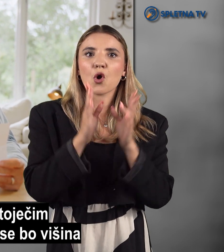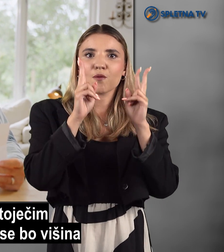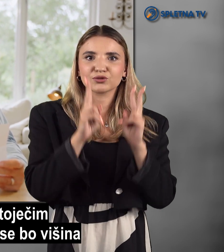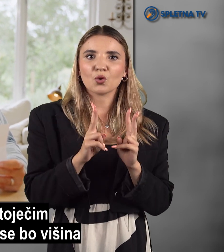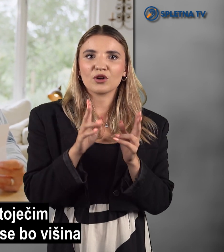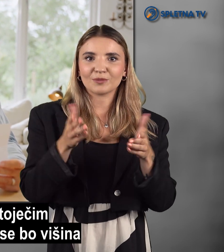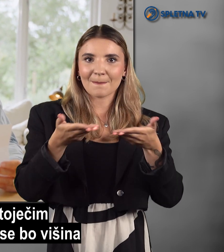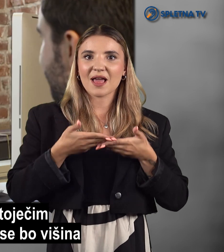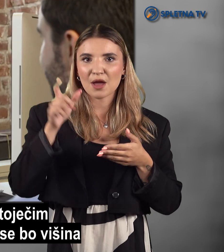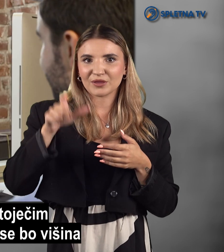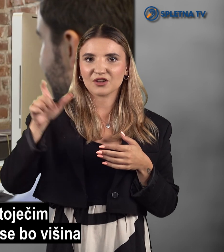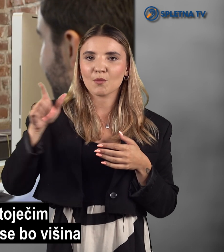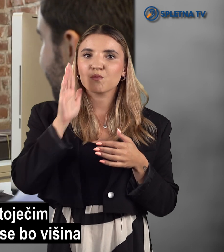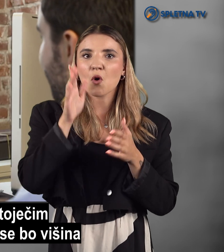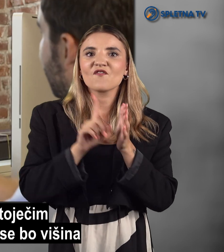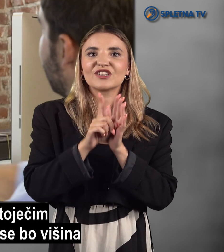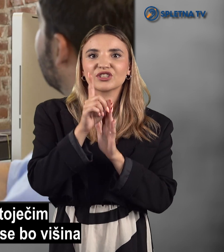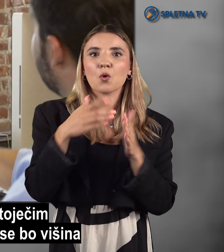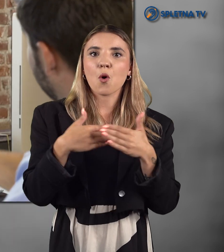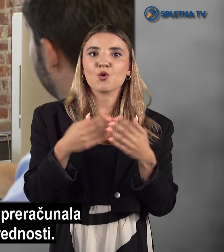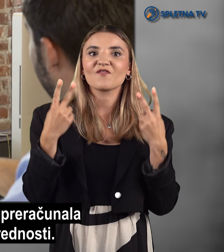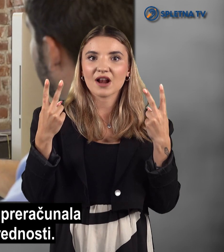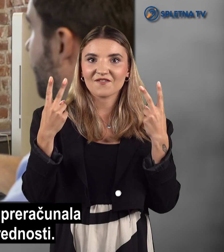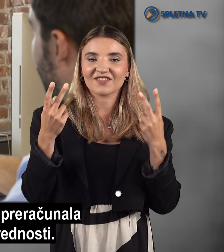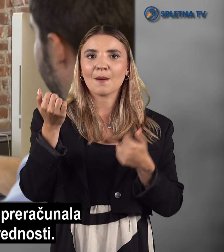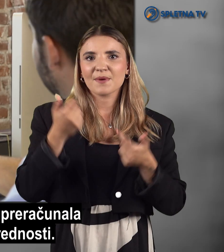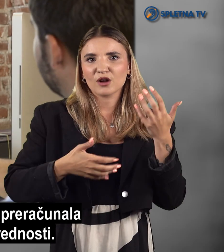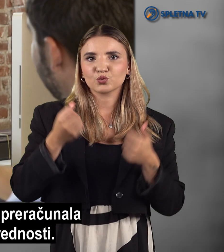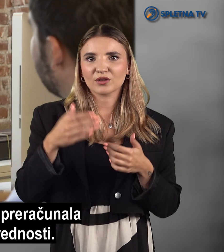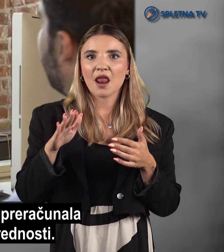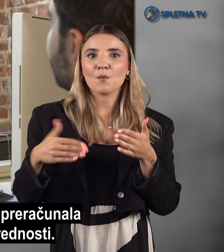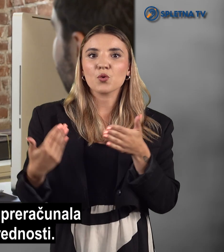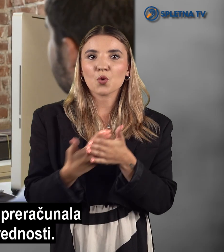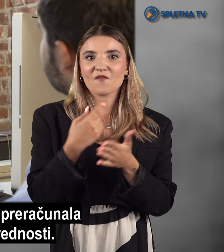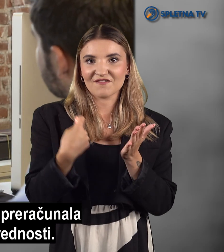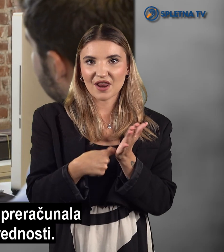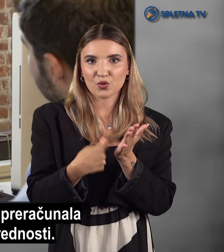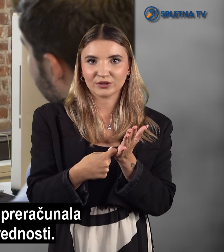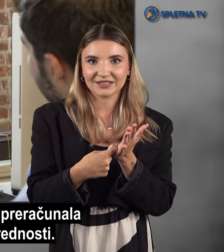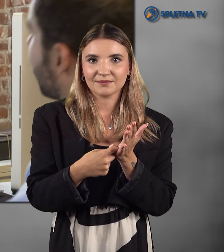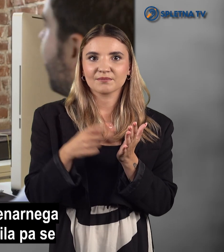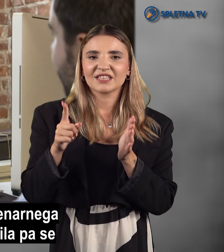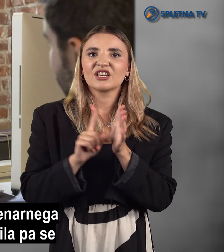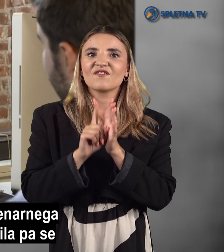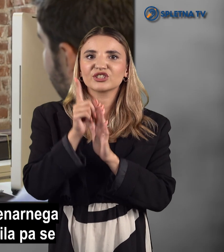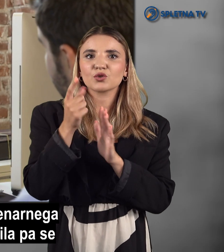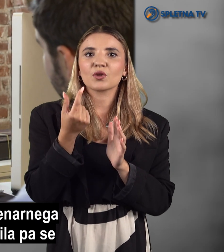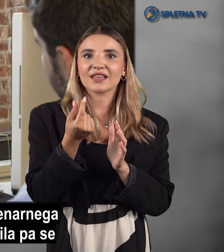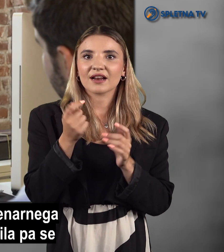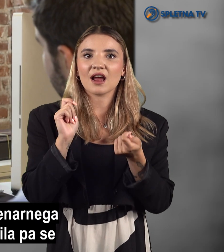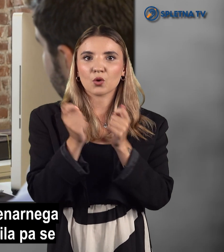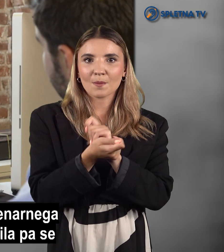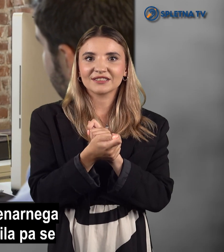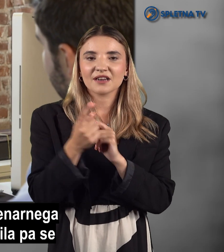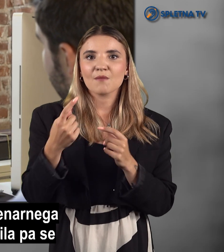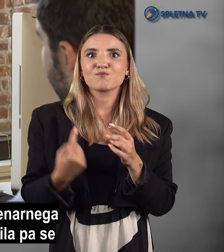Tudi obstoječim prejemnikom se bo višina ob uveljavitvi preračunala po novi vrednosti. Z višino denarnega